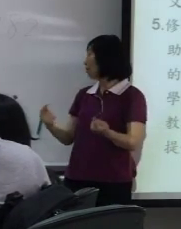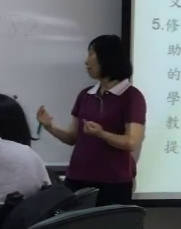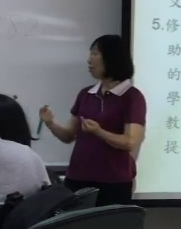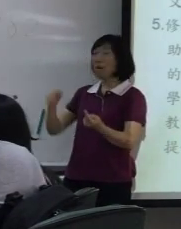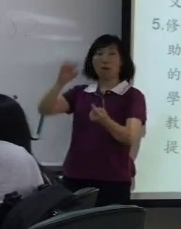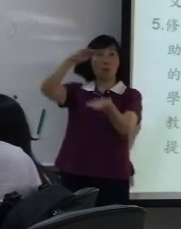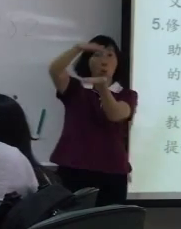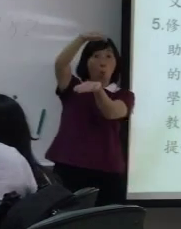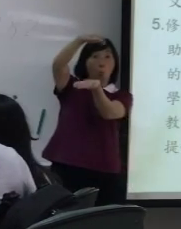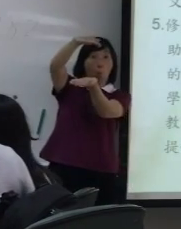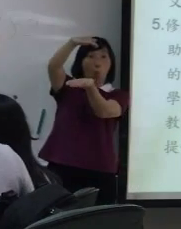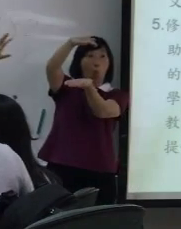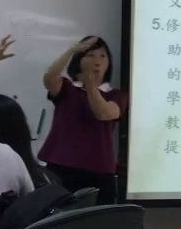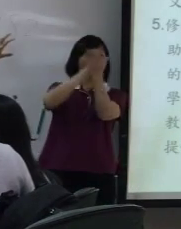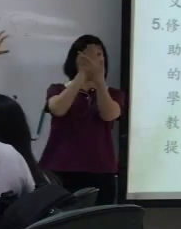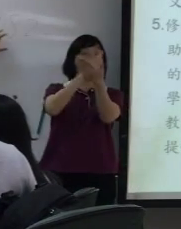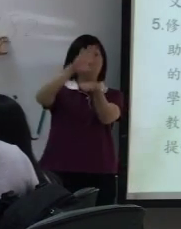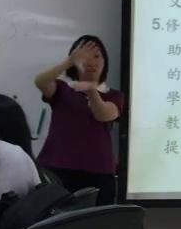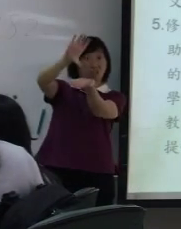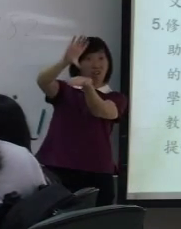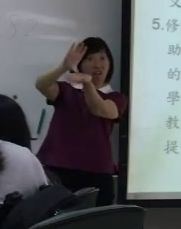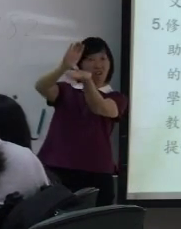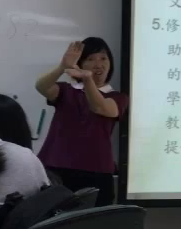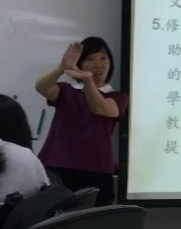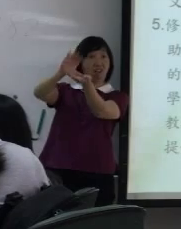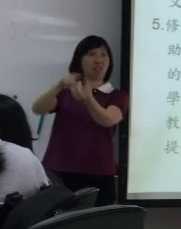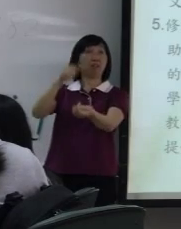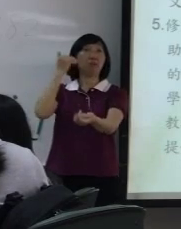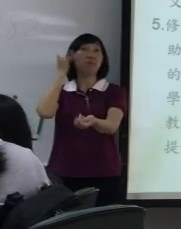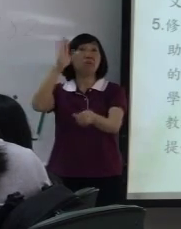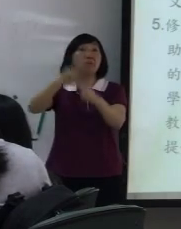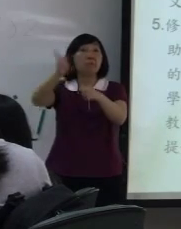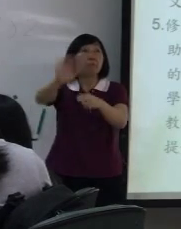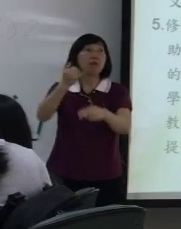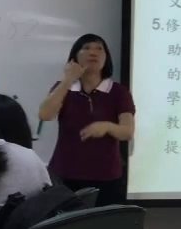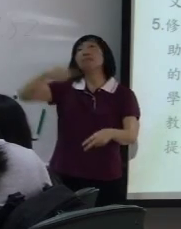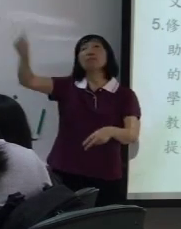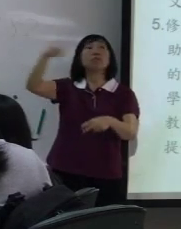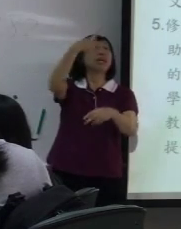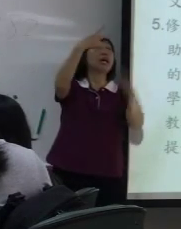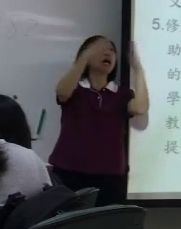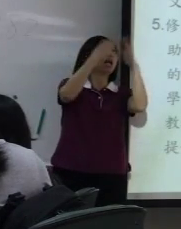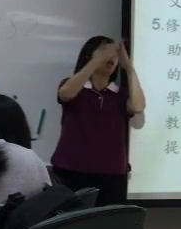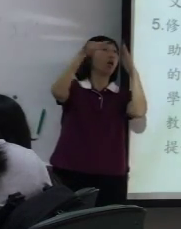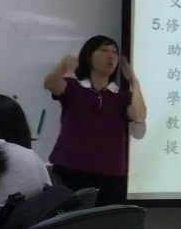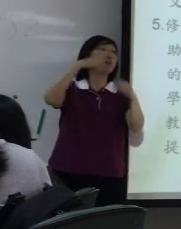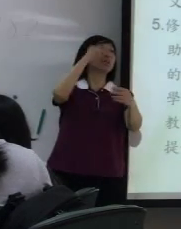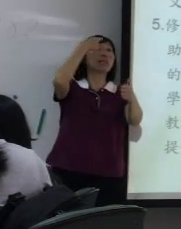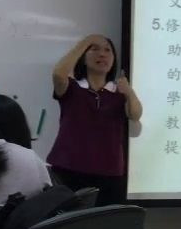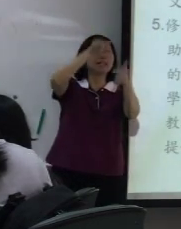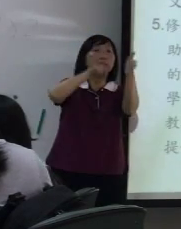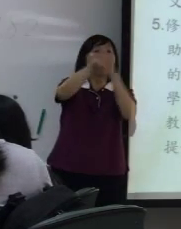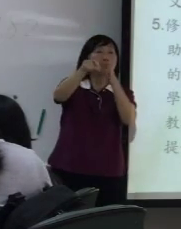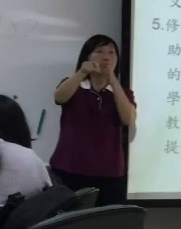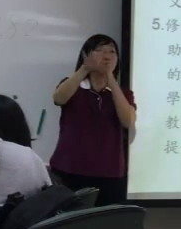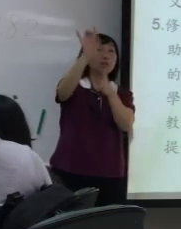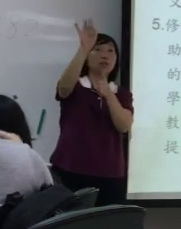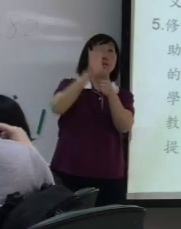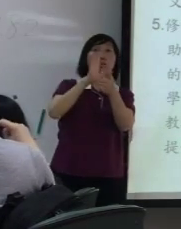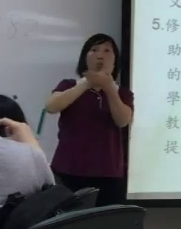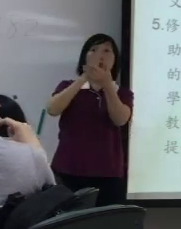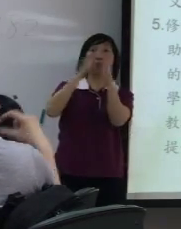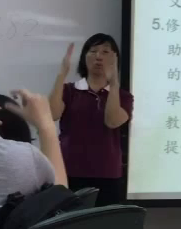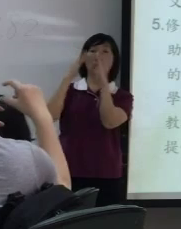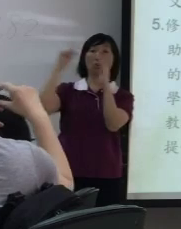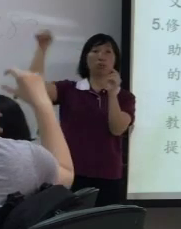这么厚。各位不相信的话，去我们二楼特教系图，